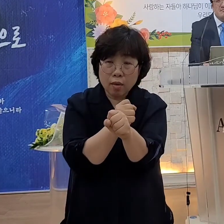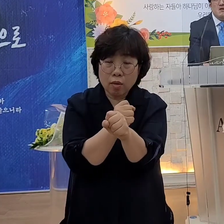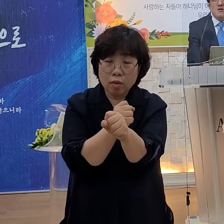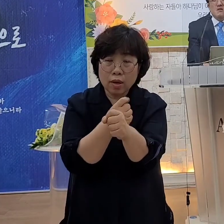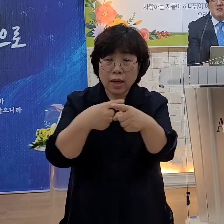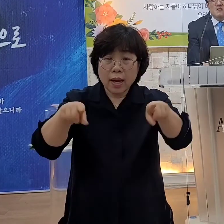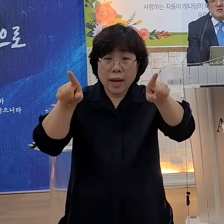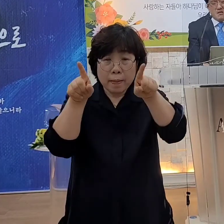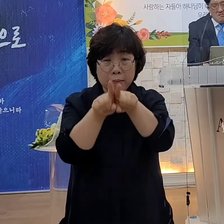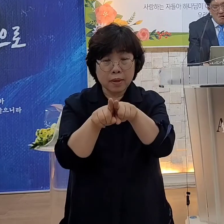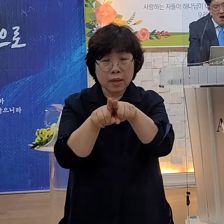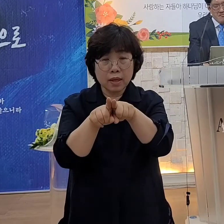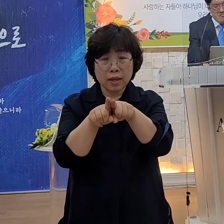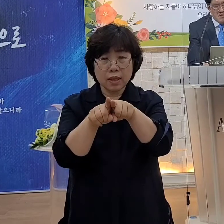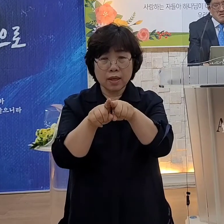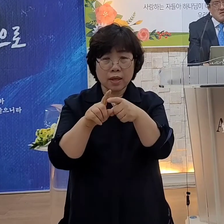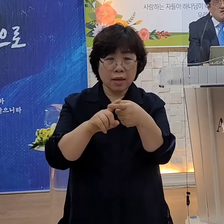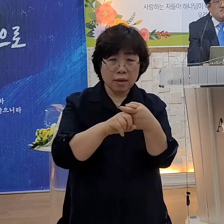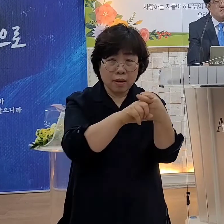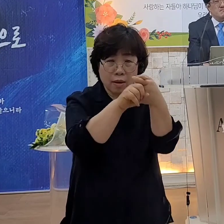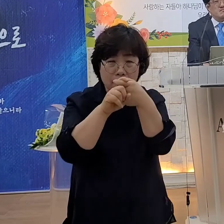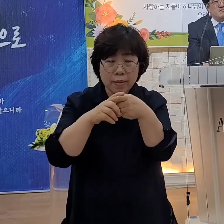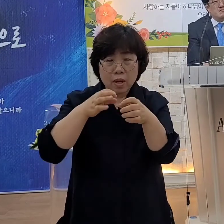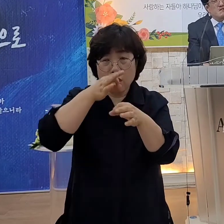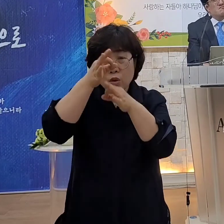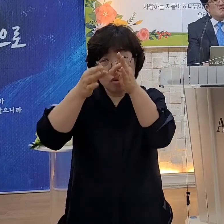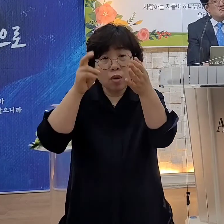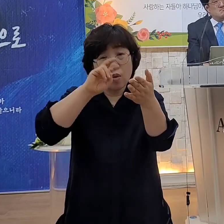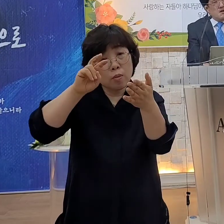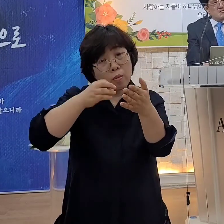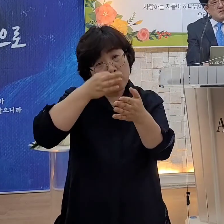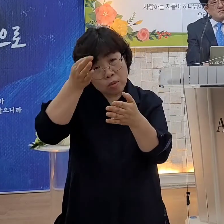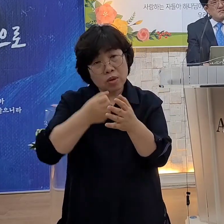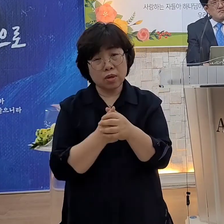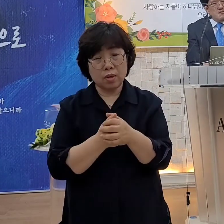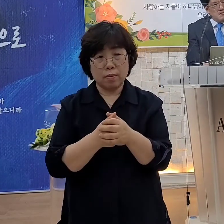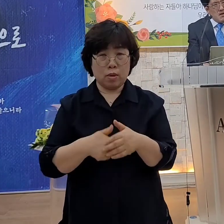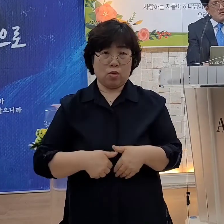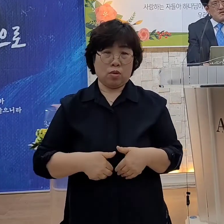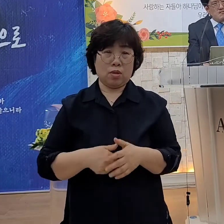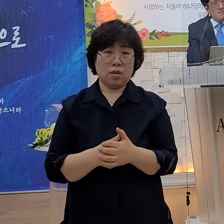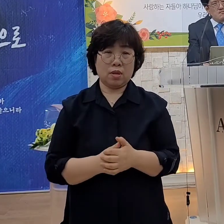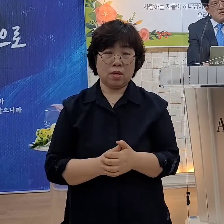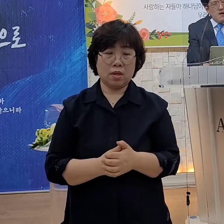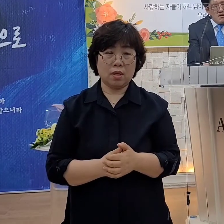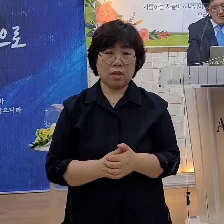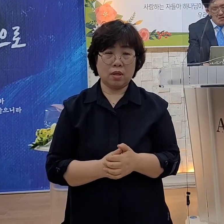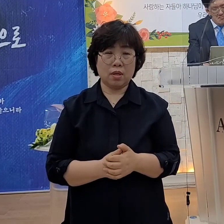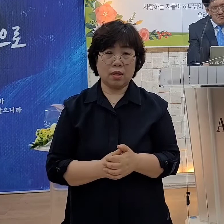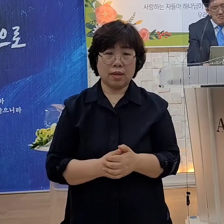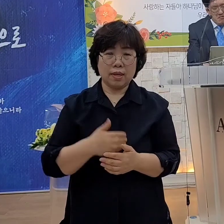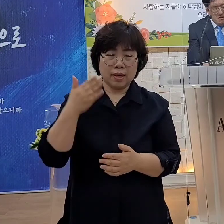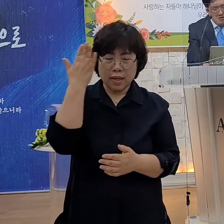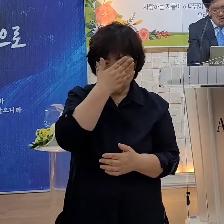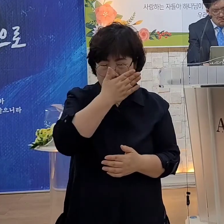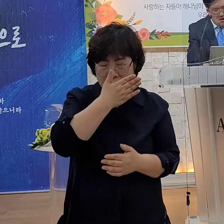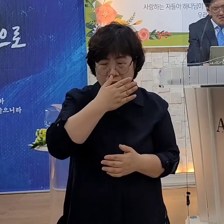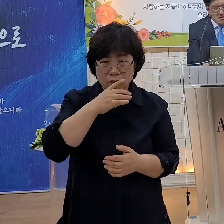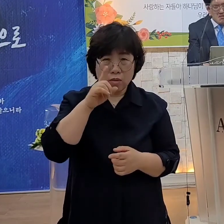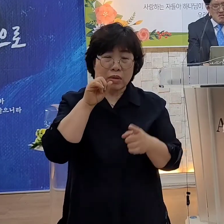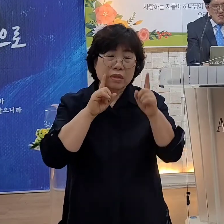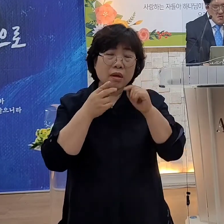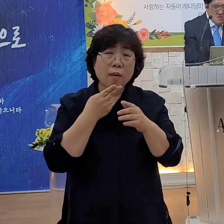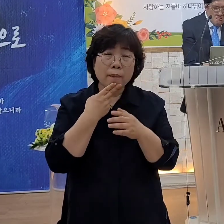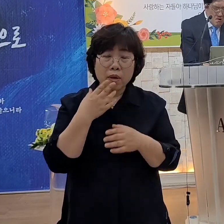서로 함께 이렇게 화합을 만들어가고 결국은 우리가 어떤 가정이요? 깨끗하고 흠없고